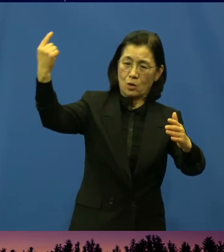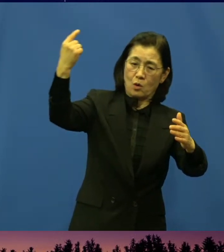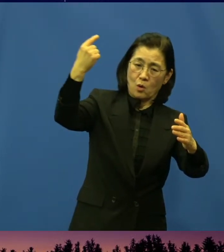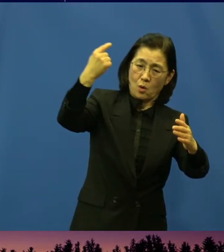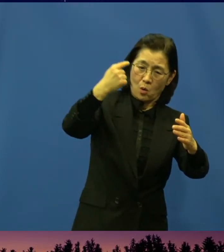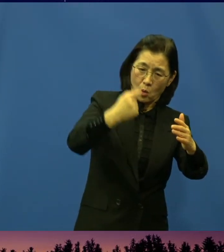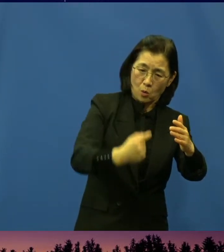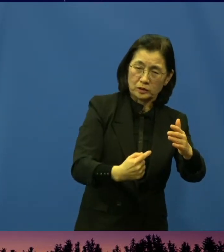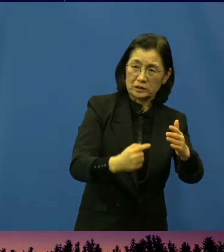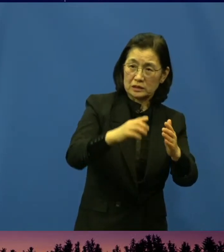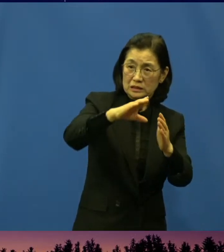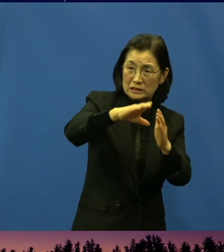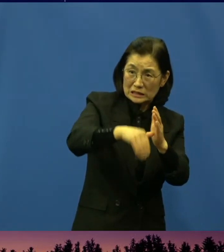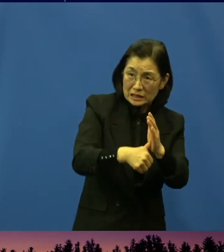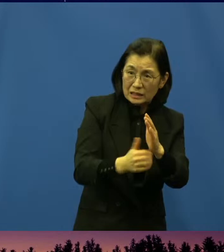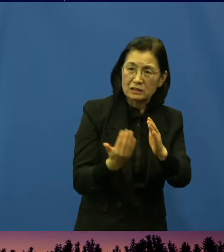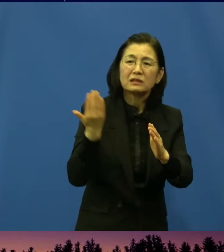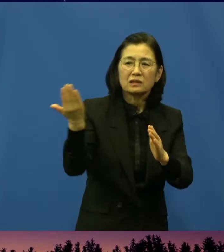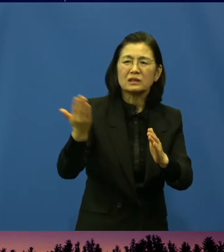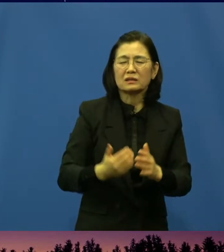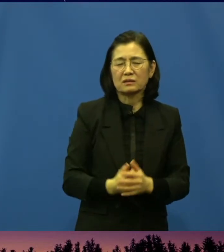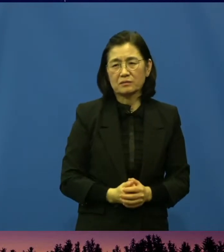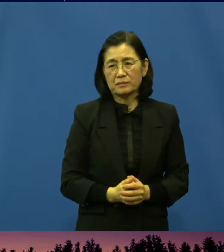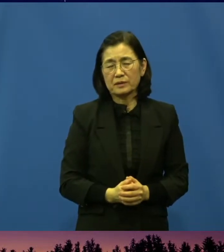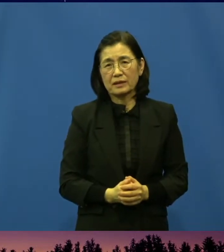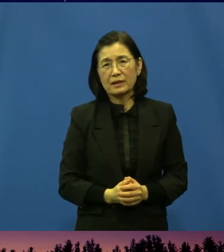와우, 이걸 경험하면 달라져요.